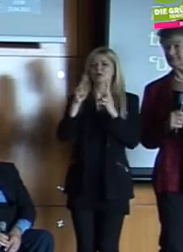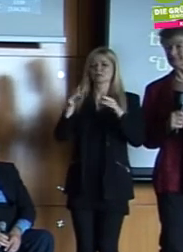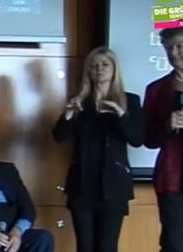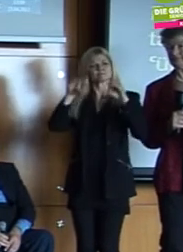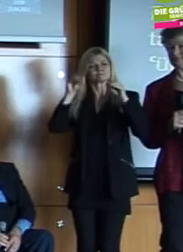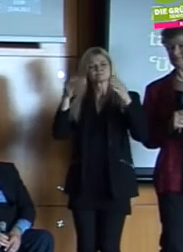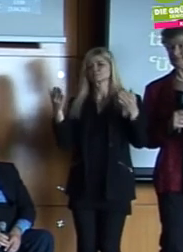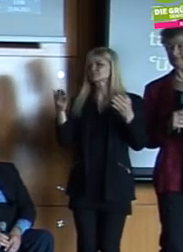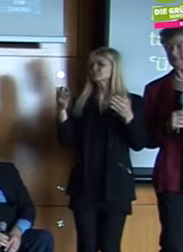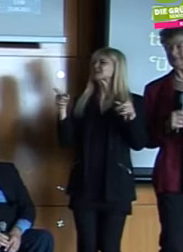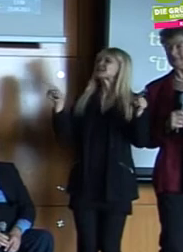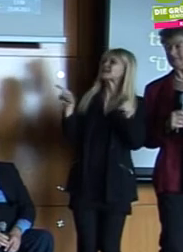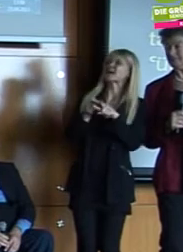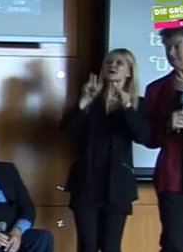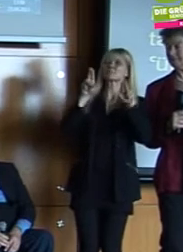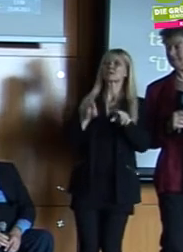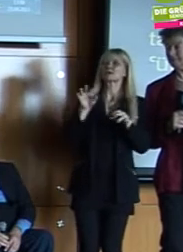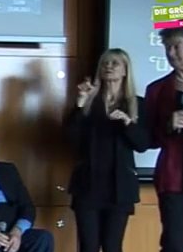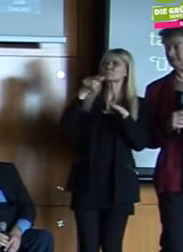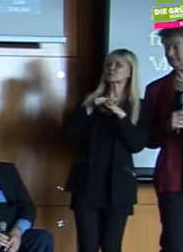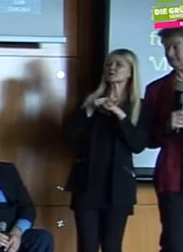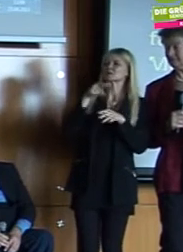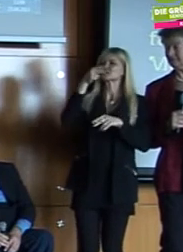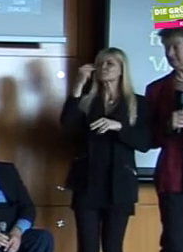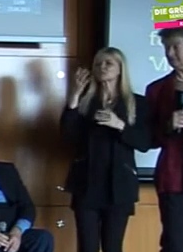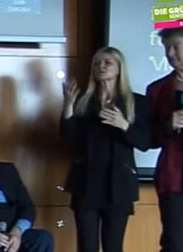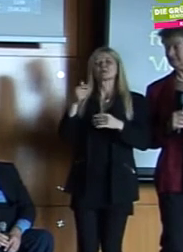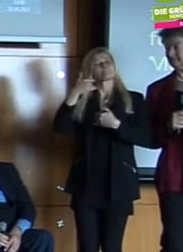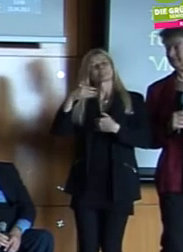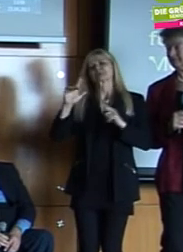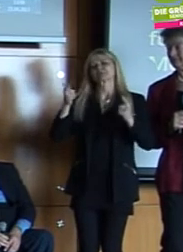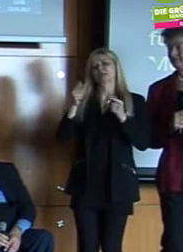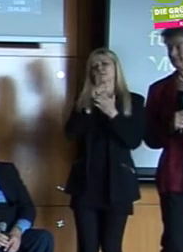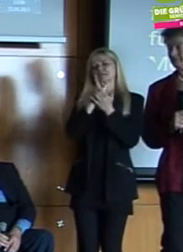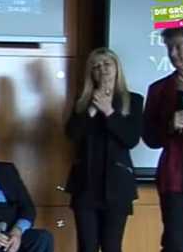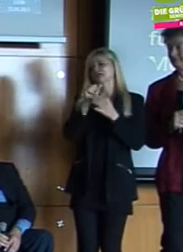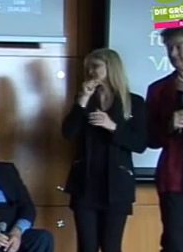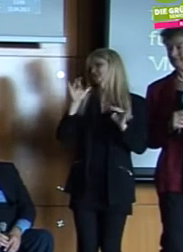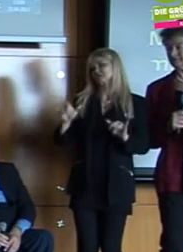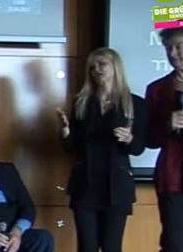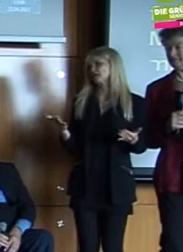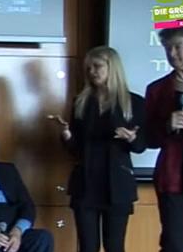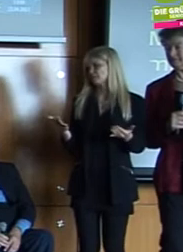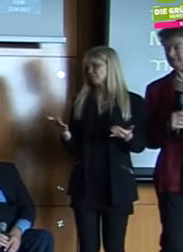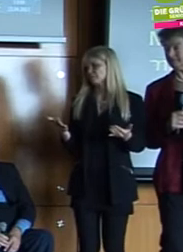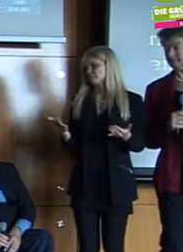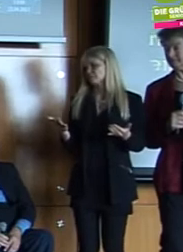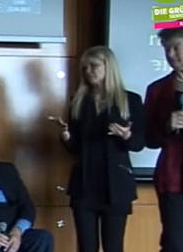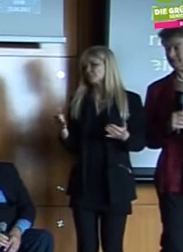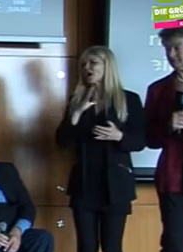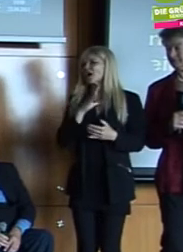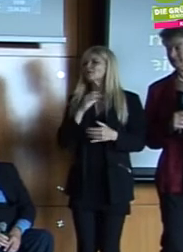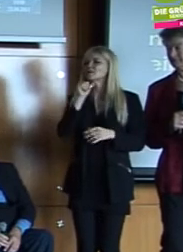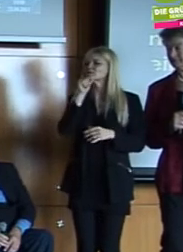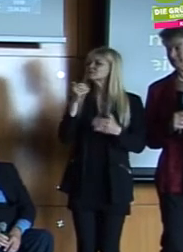mit Behinderungen ist in den meisten Lebensphasen nicht gegeben. Es ist aber nicht so, dass man von